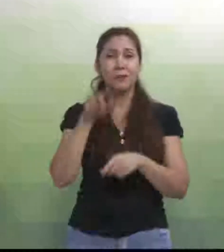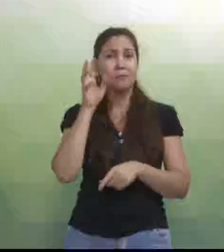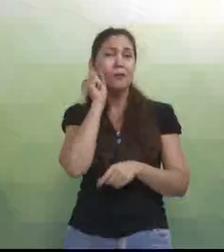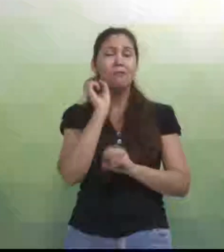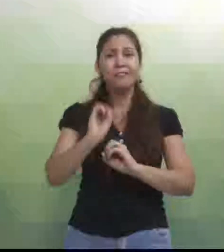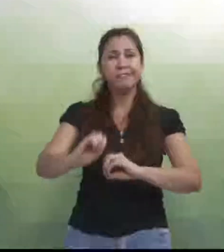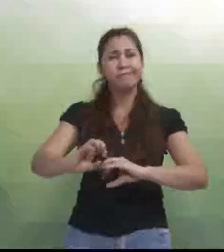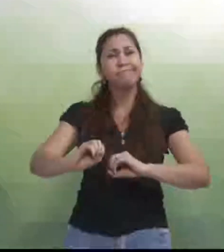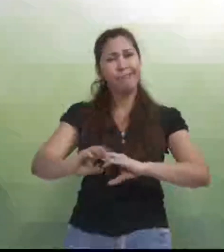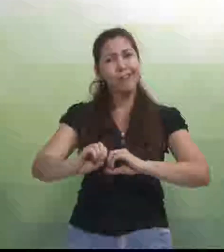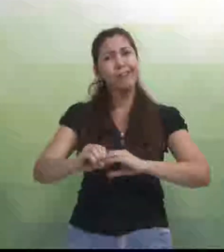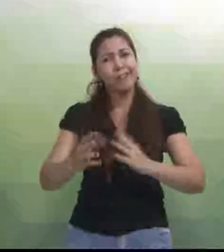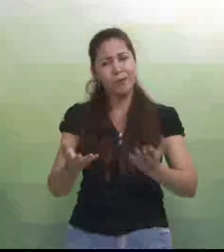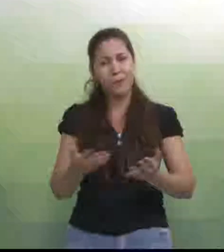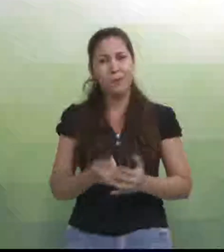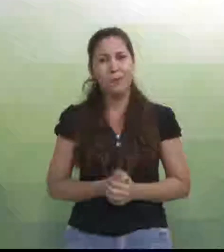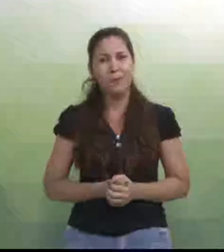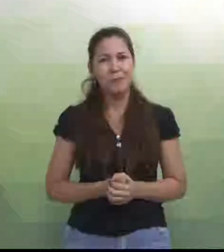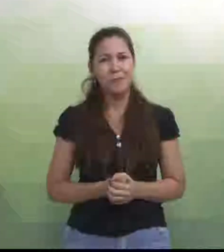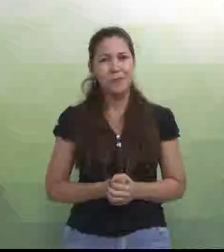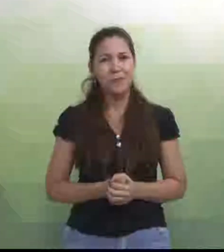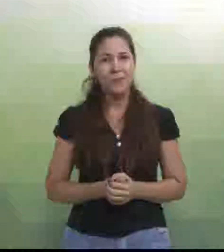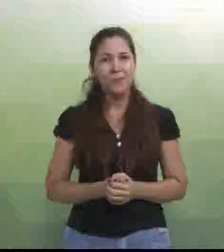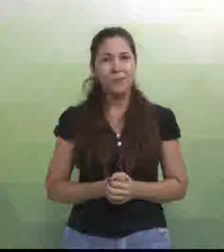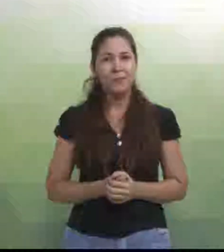língua. O segundo problema.